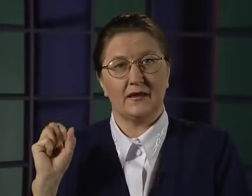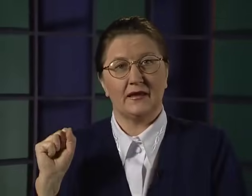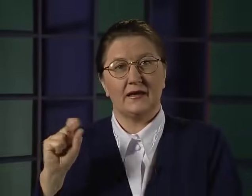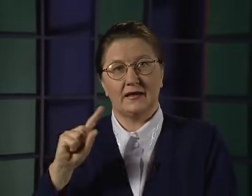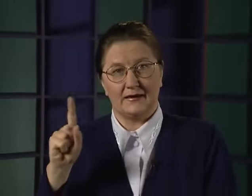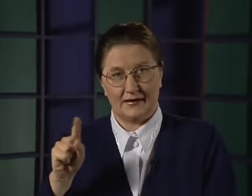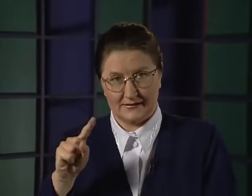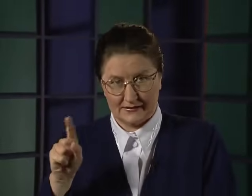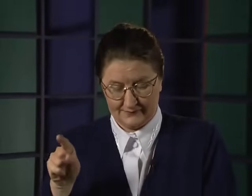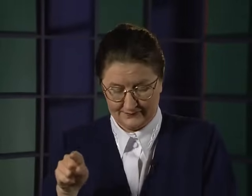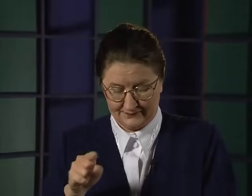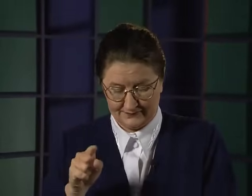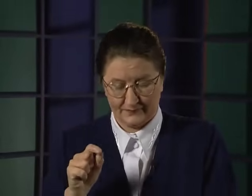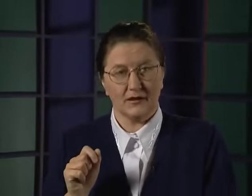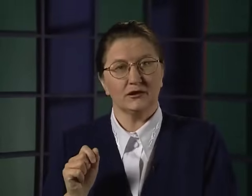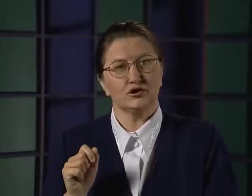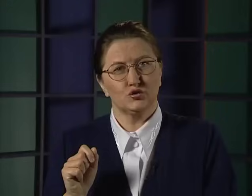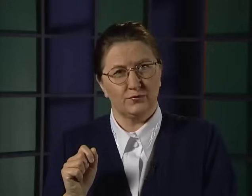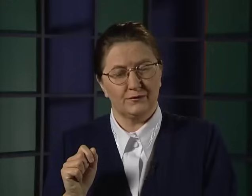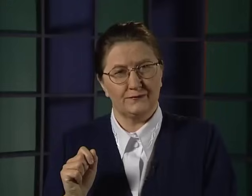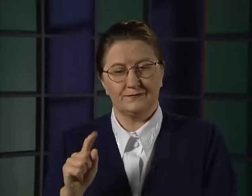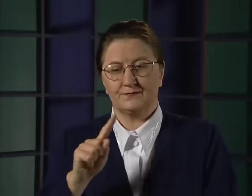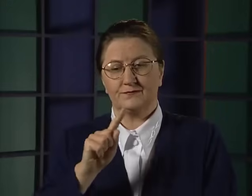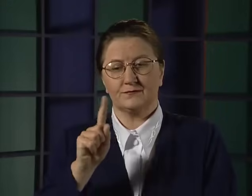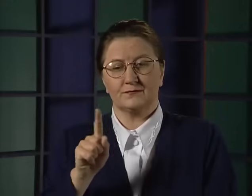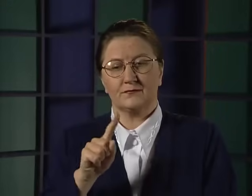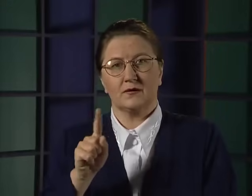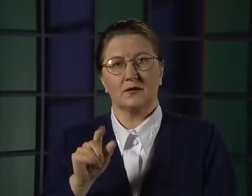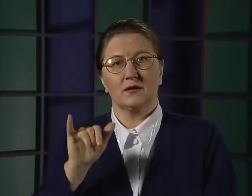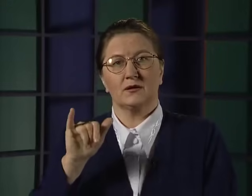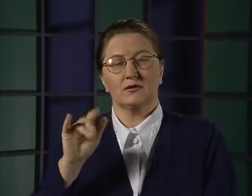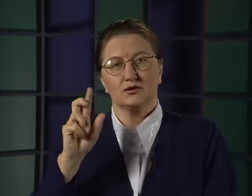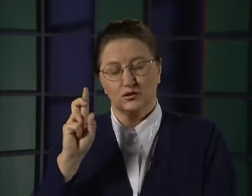«РАЗ», «ЗУБ», «ЗУБ».